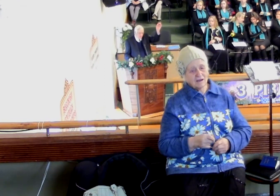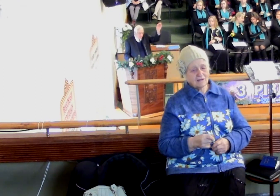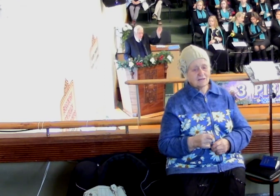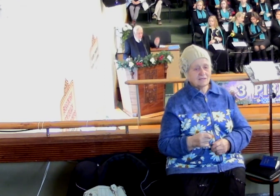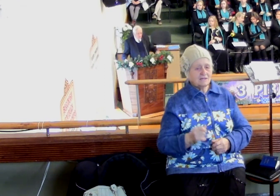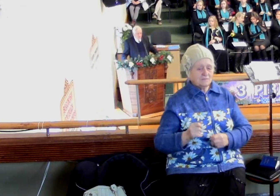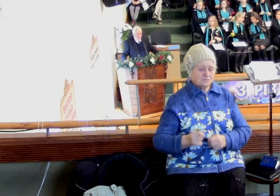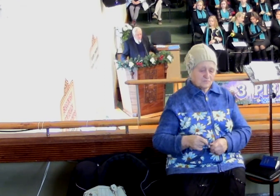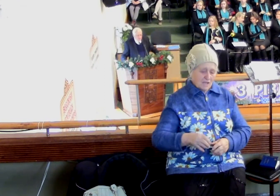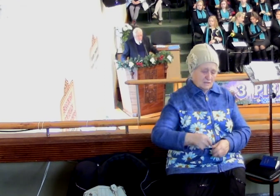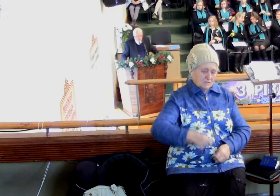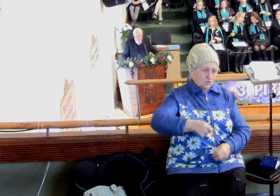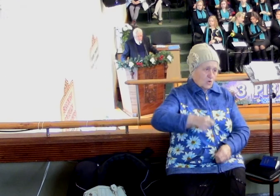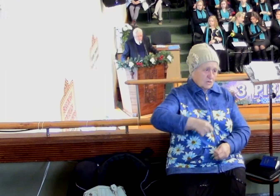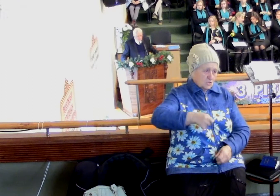на сволок.